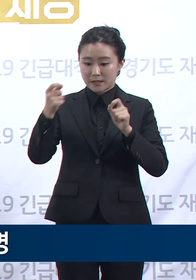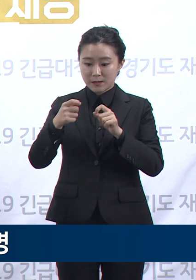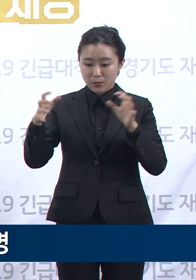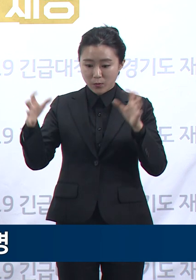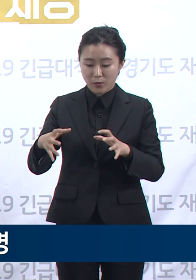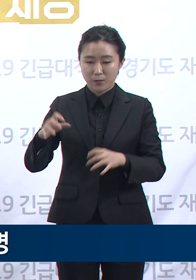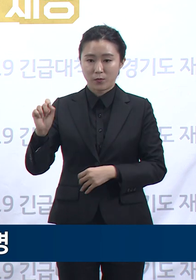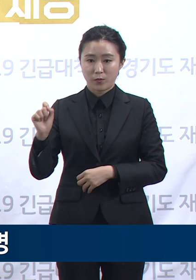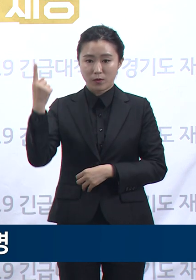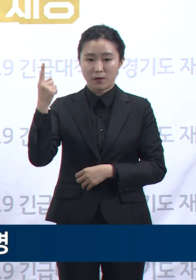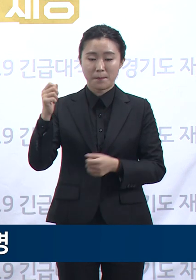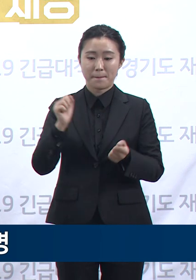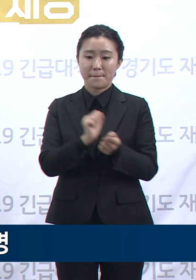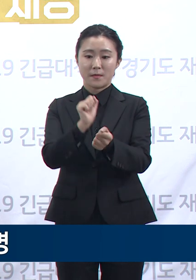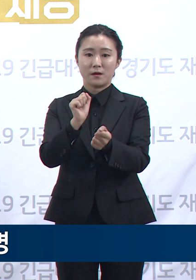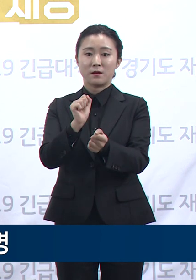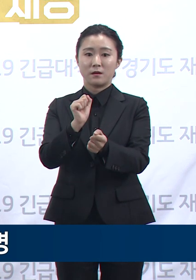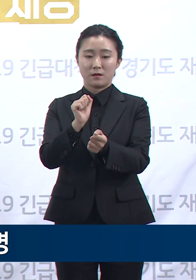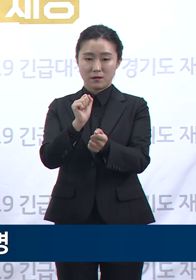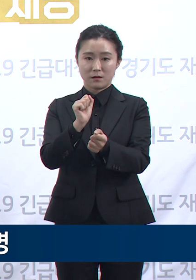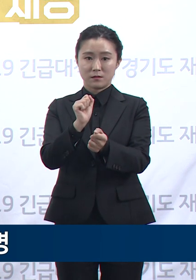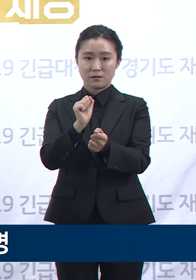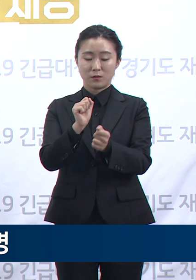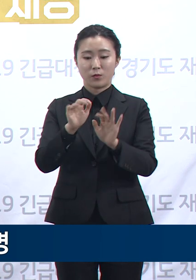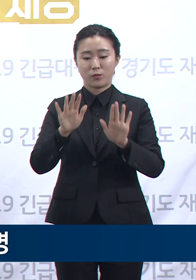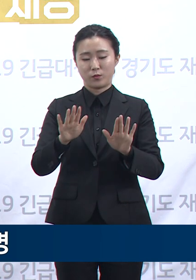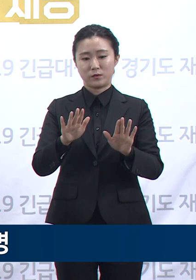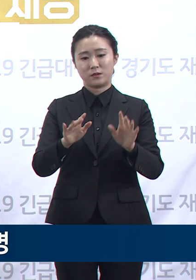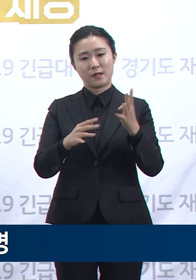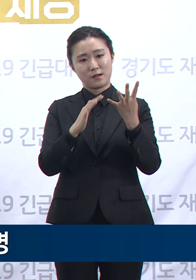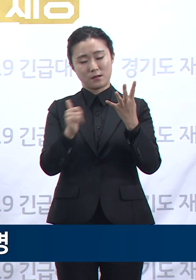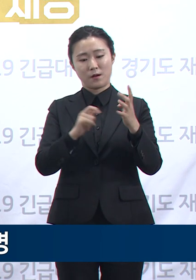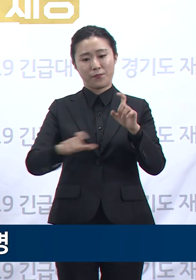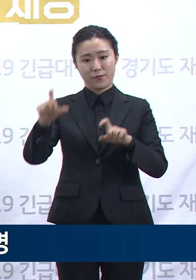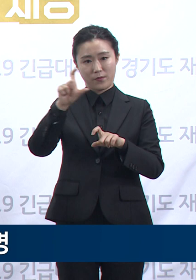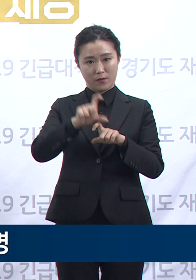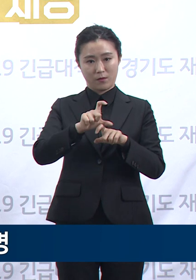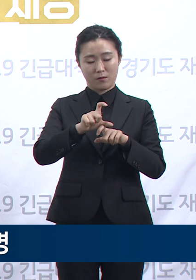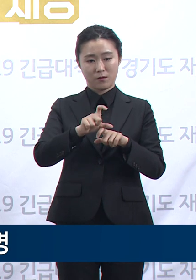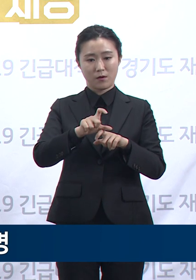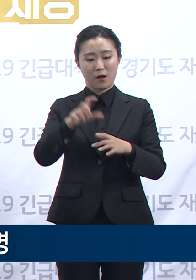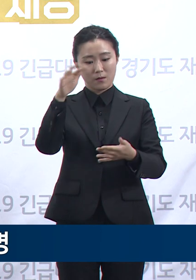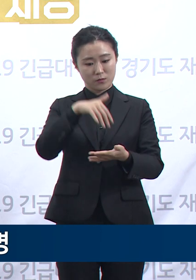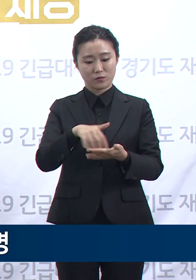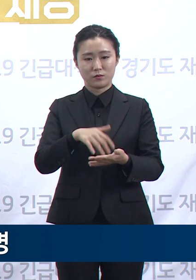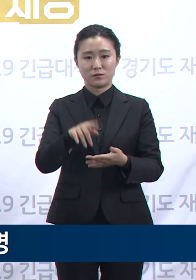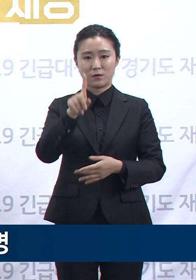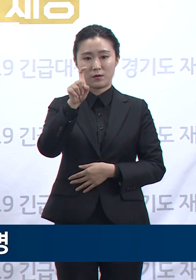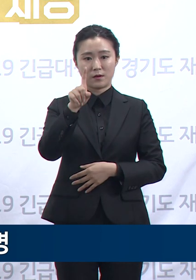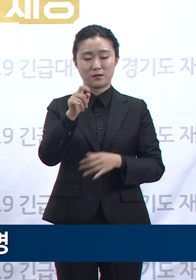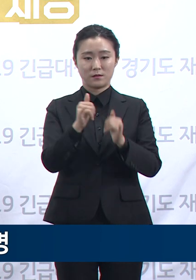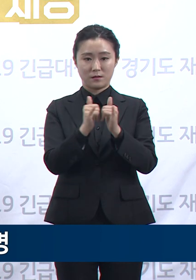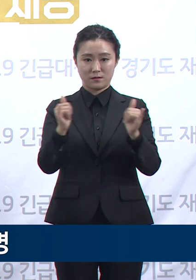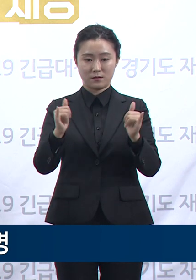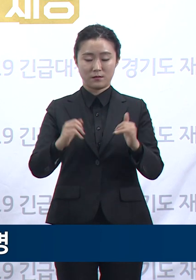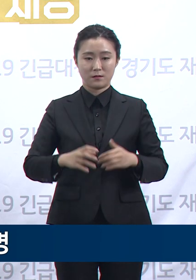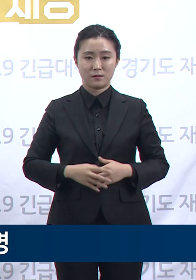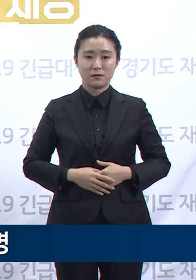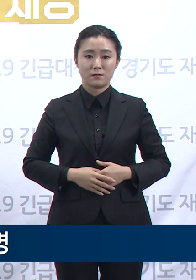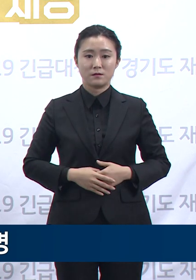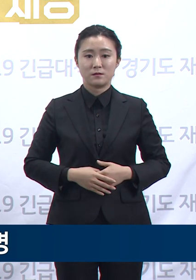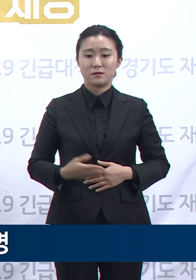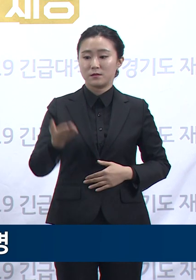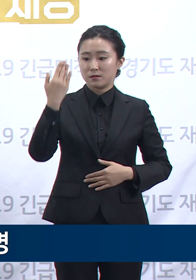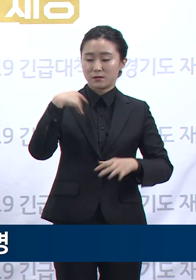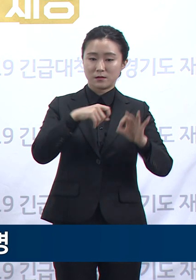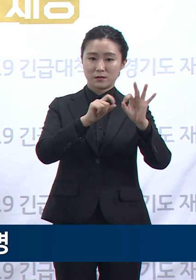감염 확진자가 오늘 0시 기준 4명이 추가되어 11명으로 늘었습니다. 지난 10월 9일 첫